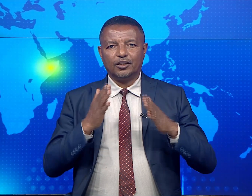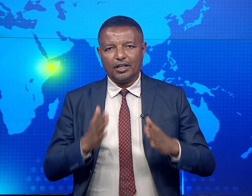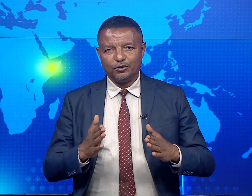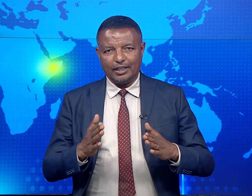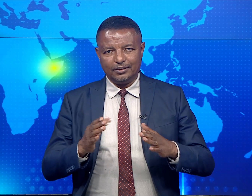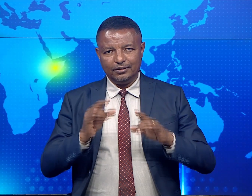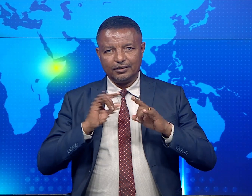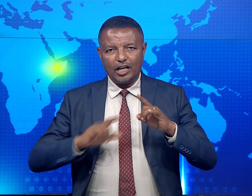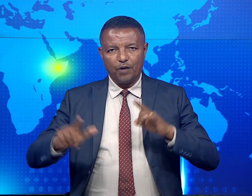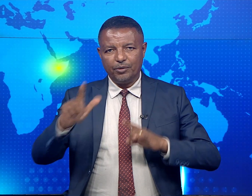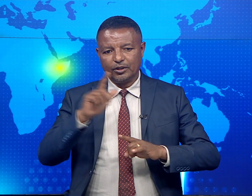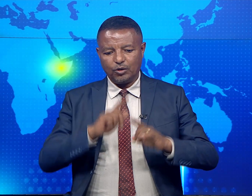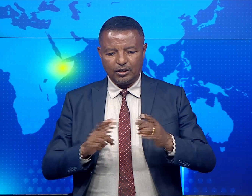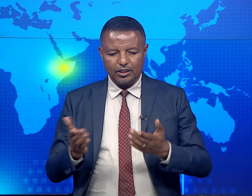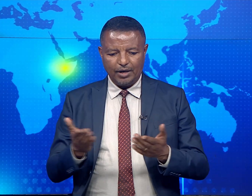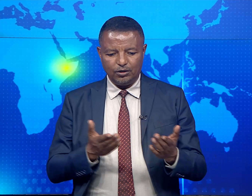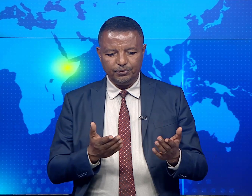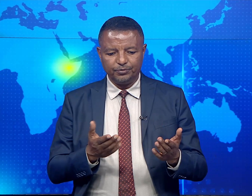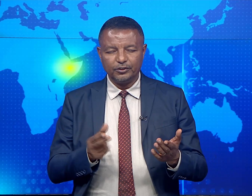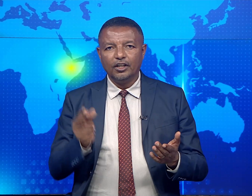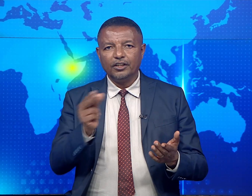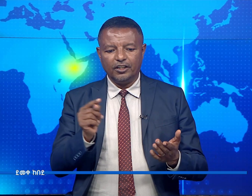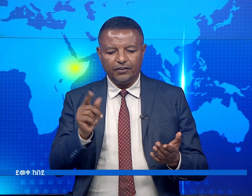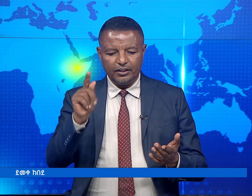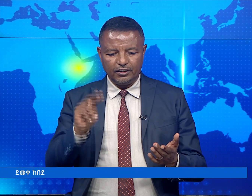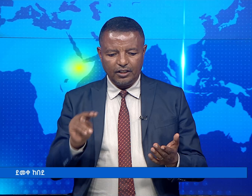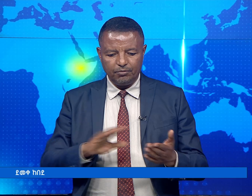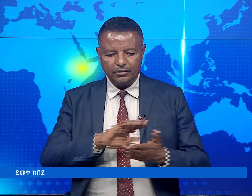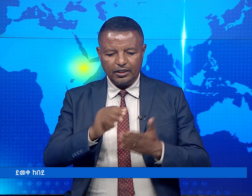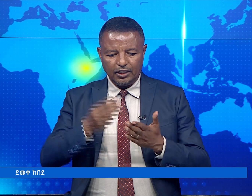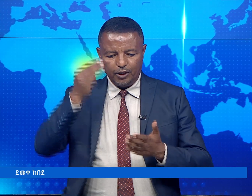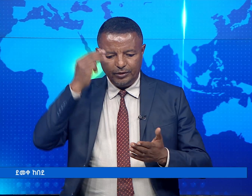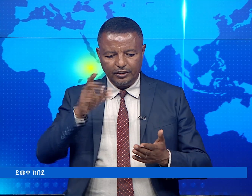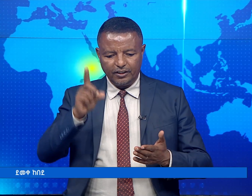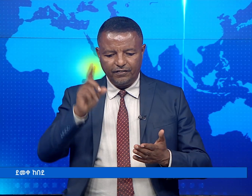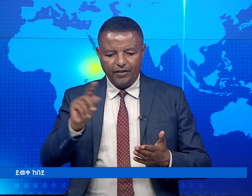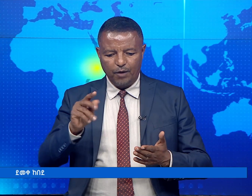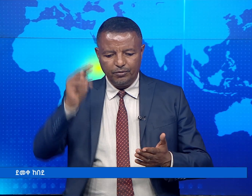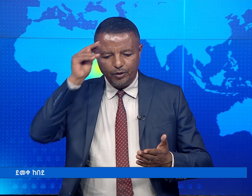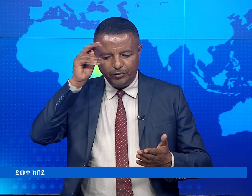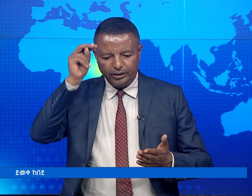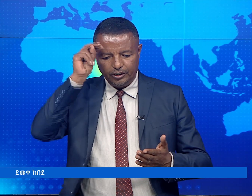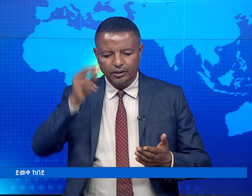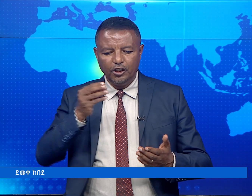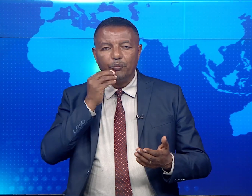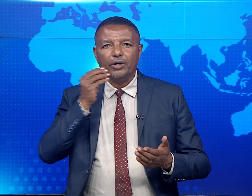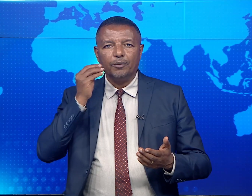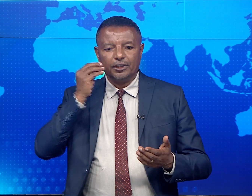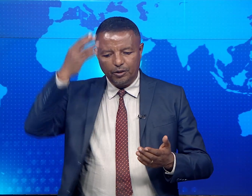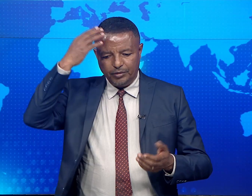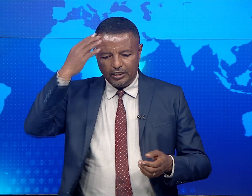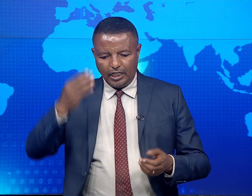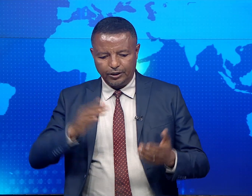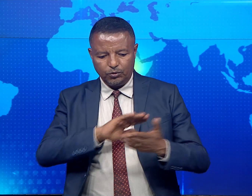ተናትሪን ተመልካቾቻችን ዜና በመልከት ከቀርባሉ። የቪየትናም ጠቅላይ ሚኒስትር ፋም ሚንቺን